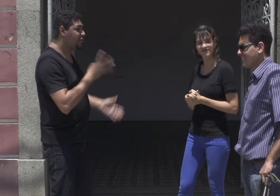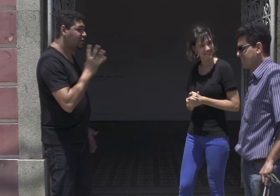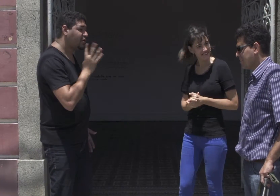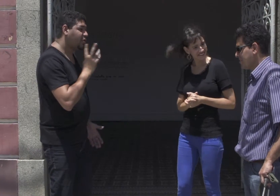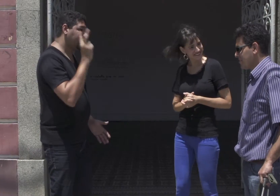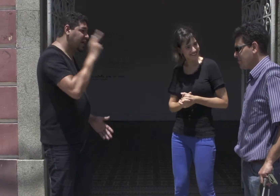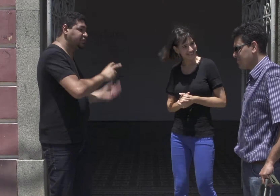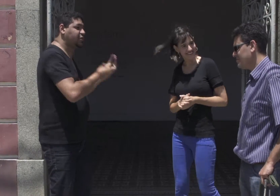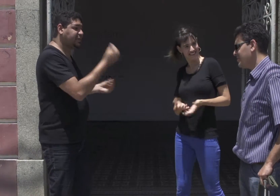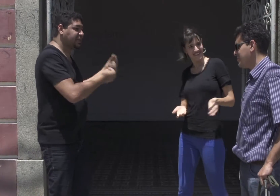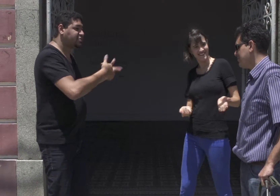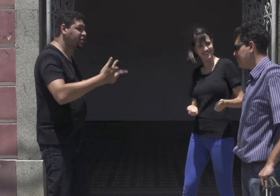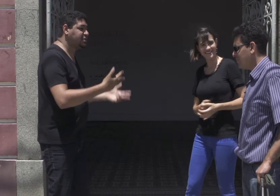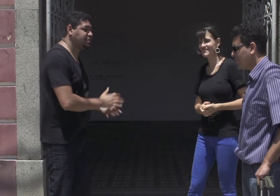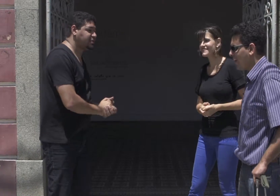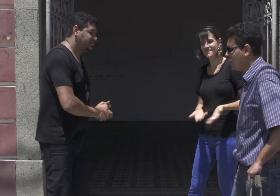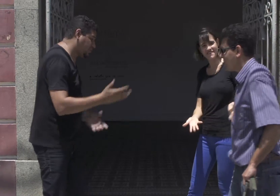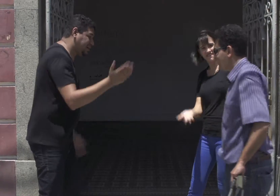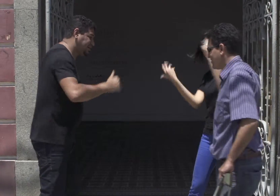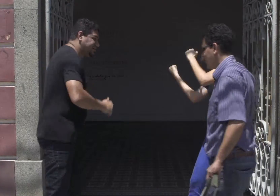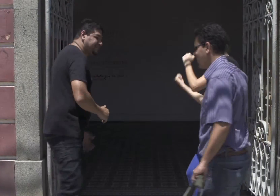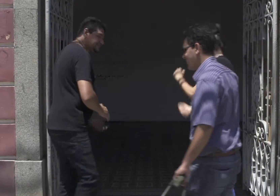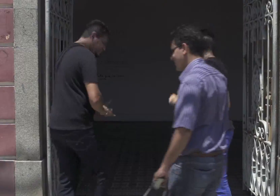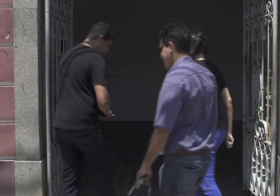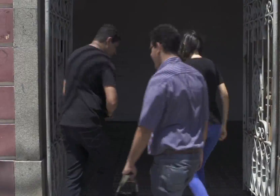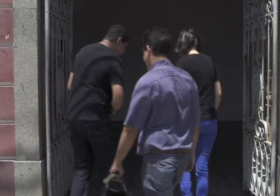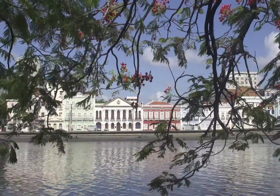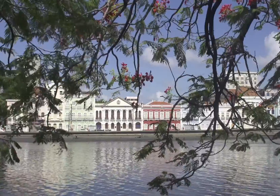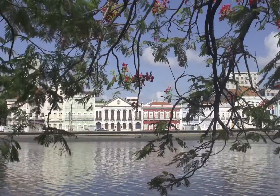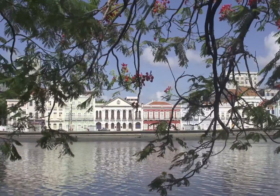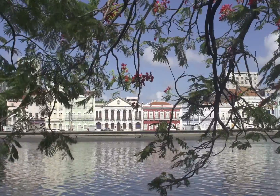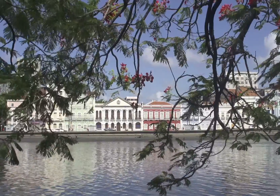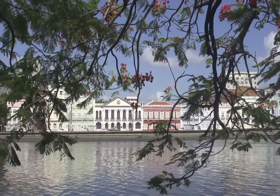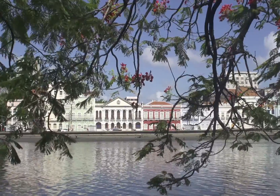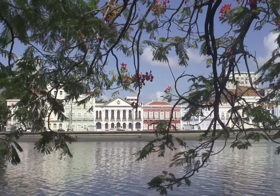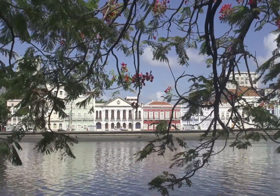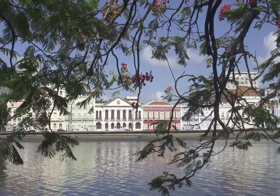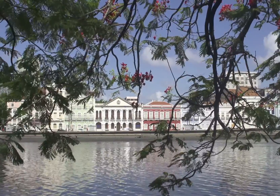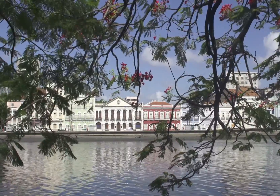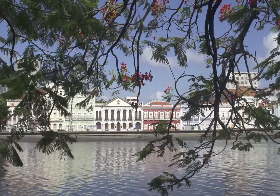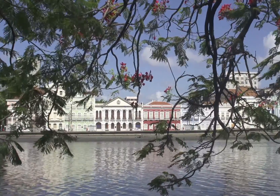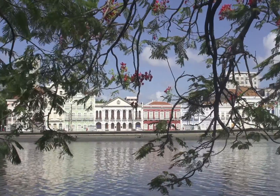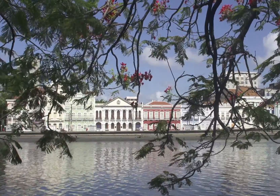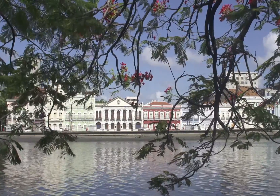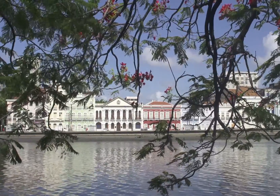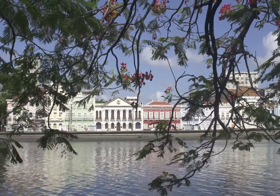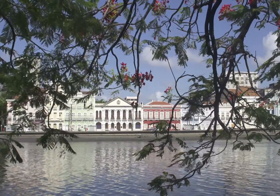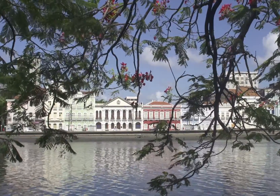dar uma olhada e ver como é que tá as coisas Vamos lá Eles sorriem e entram no Mamã Entre galhos de árvores vemos o rio Capibaribe e a Rua da Aurora ao